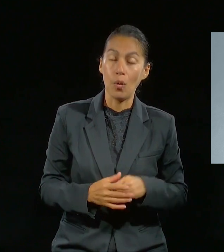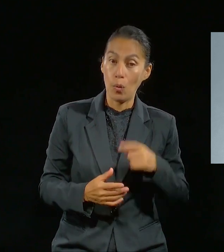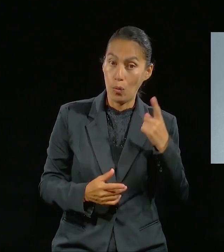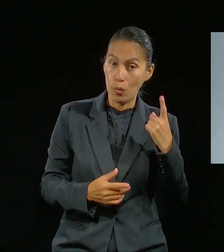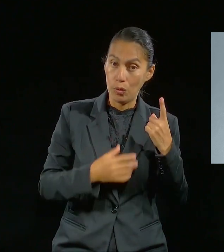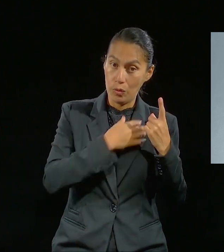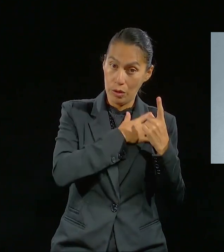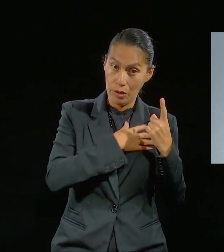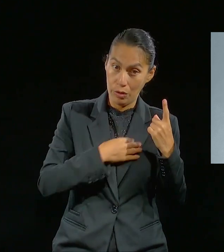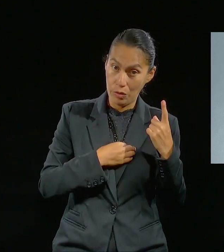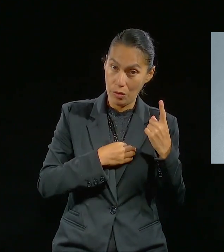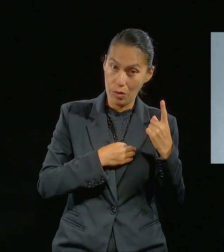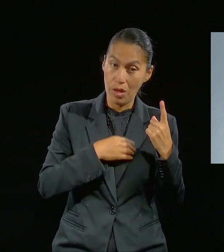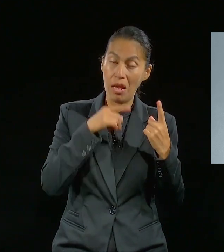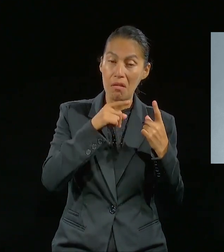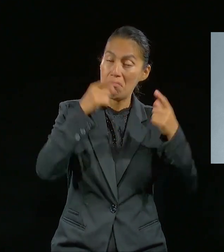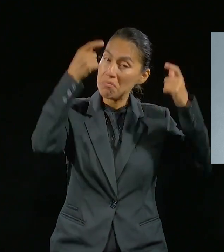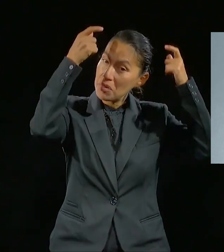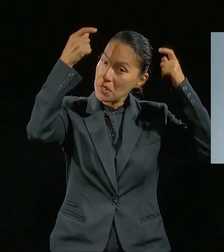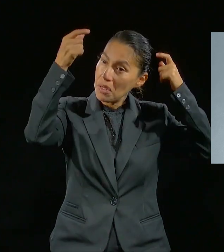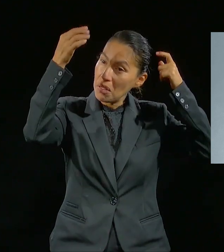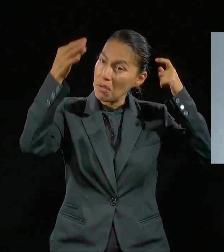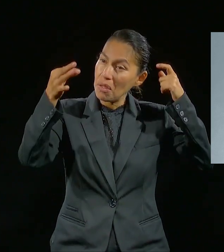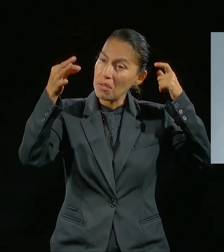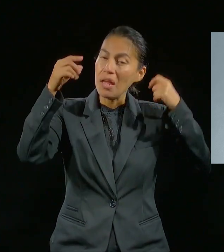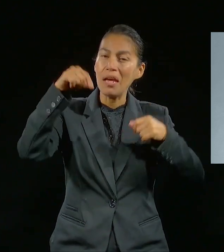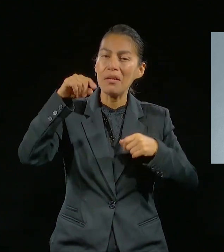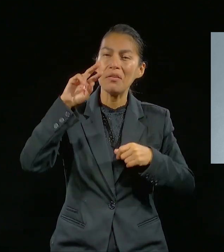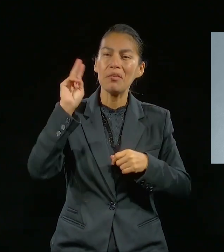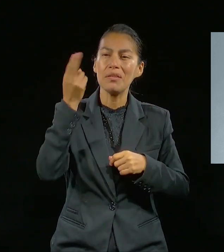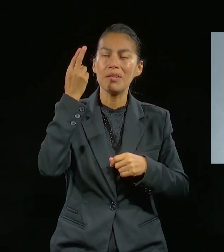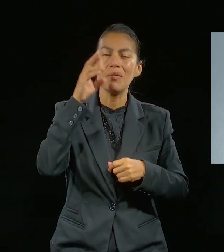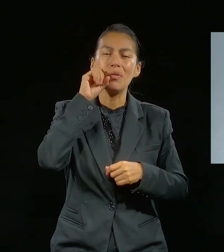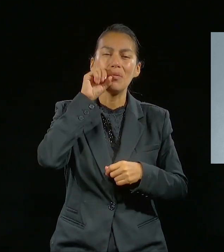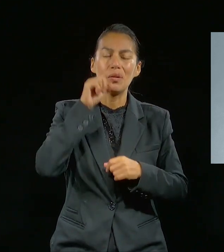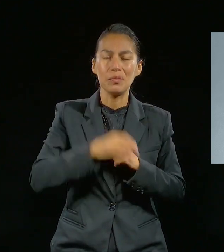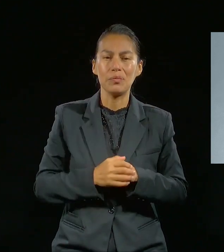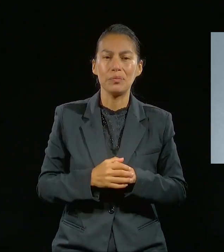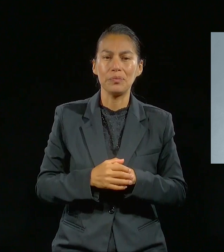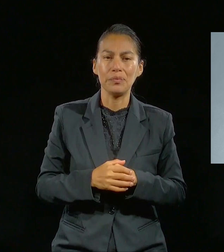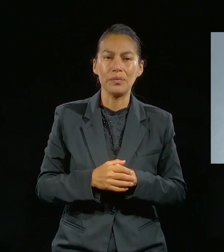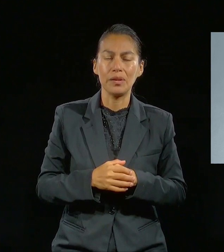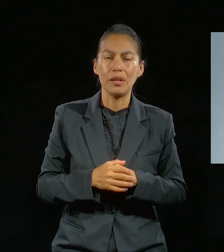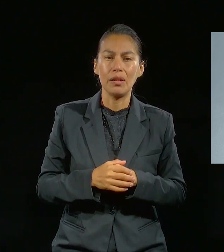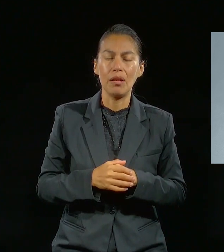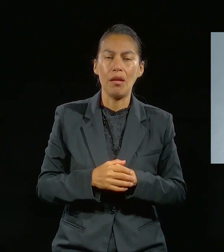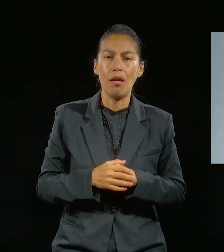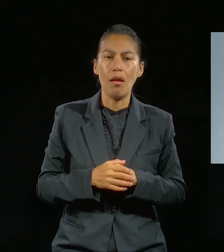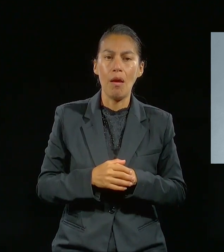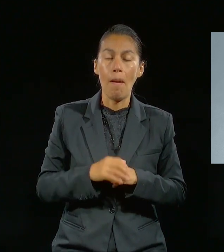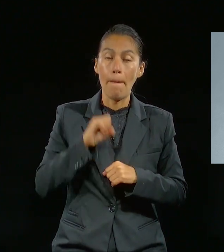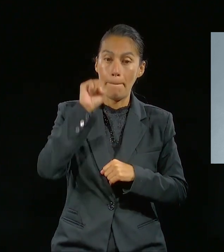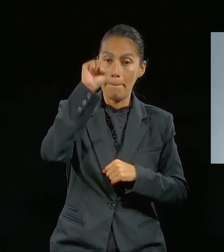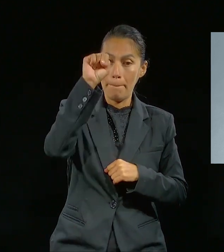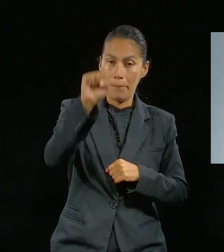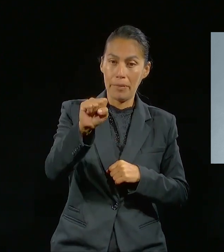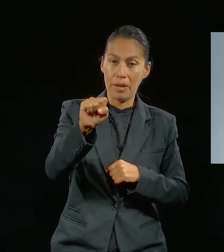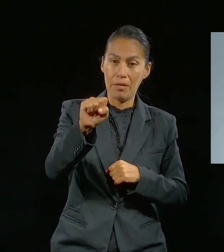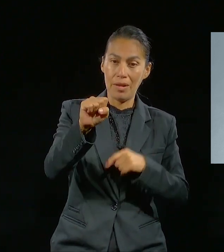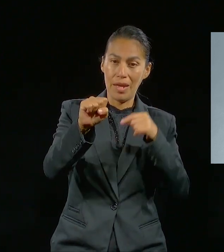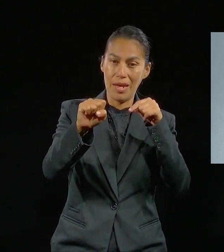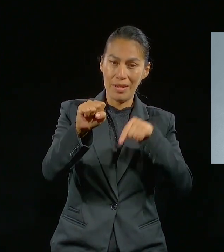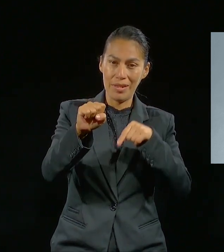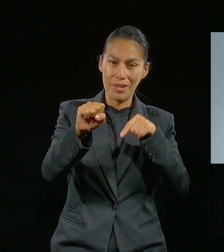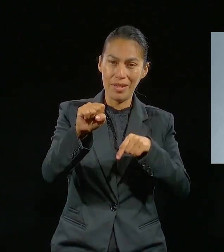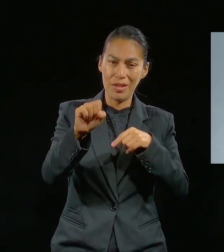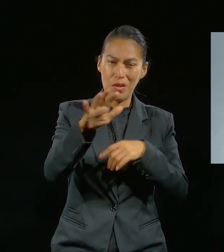Uno de ellos, graduando de la Universidad de Montemorelos este fin de semana, y ella